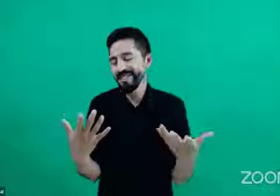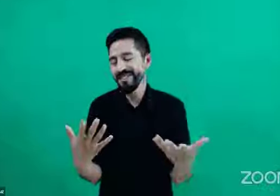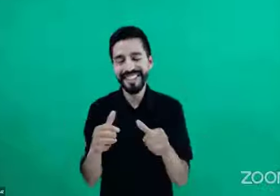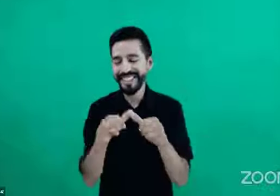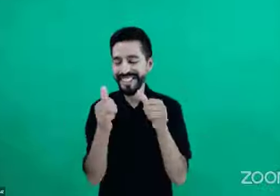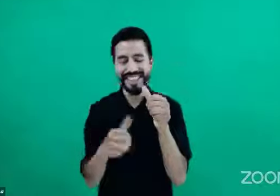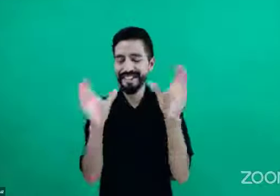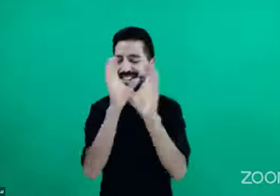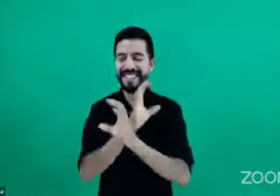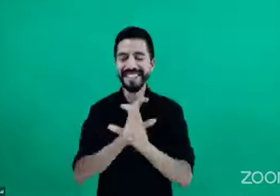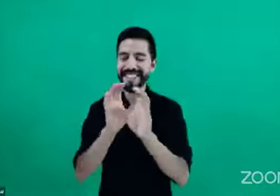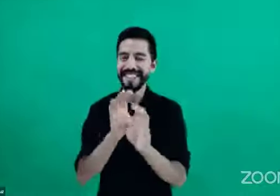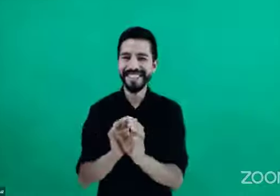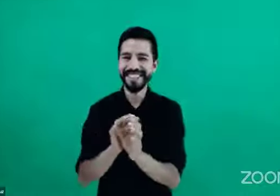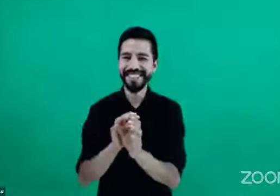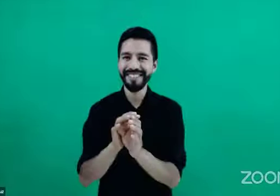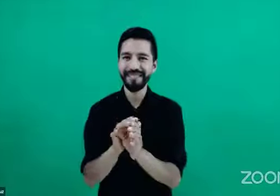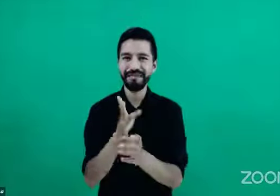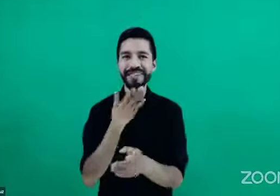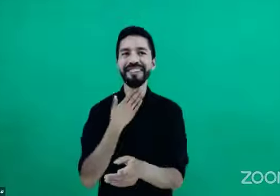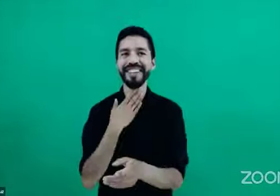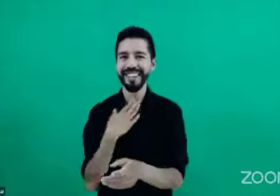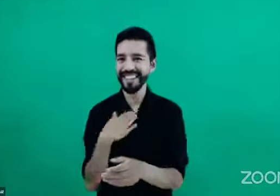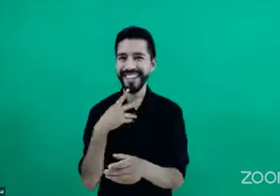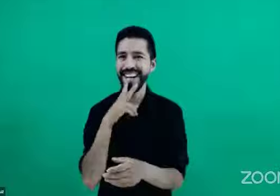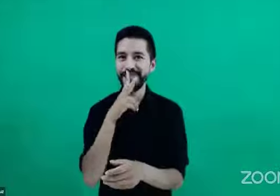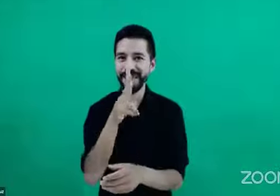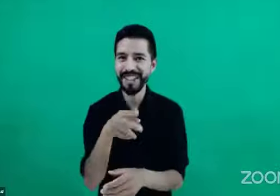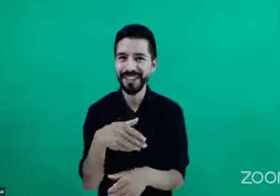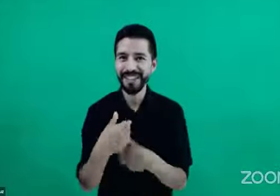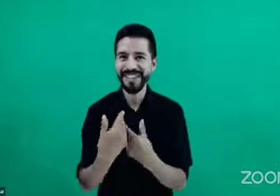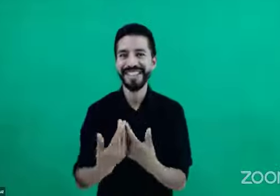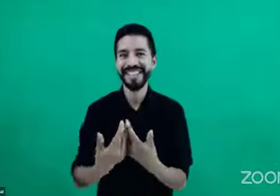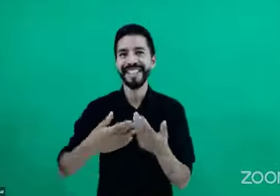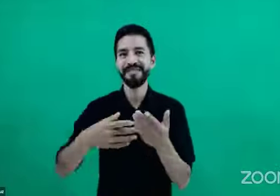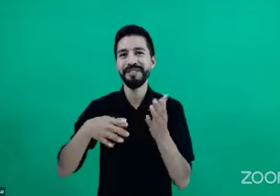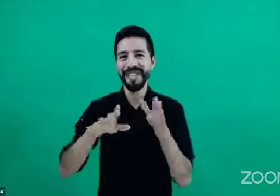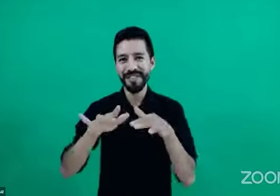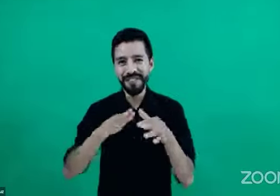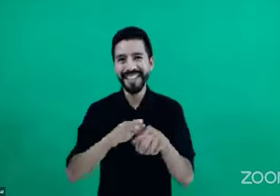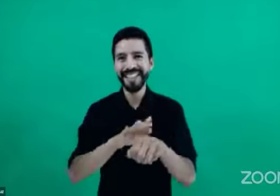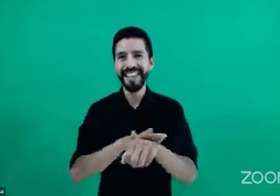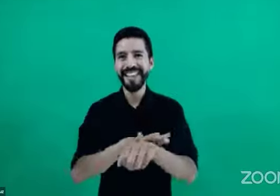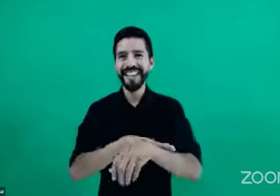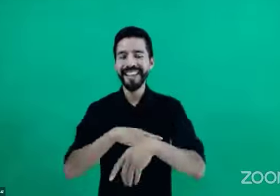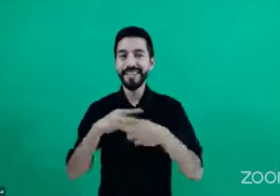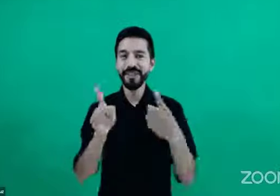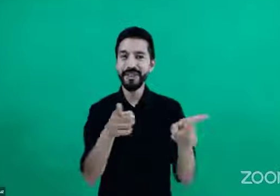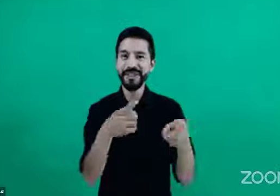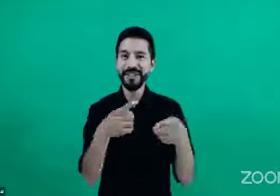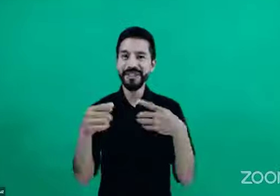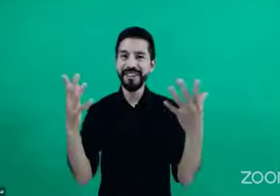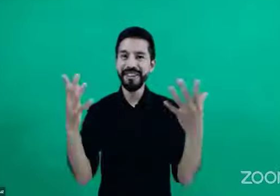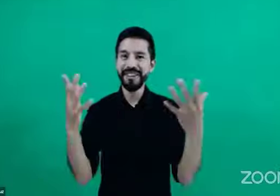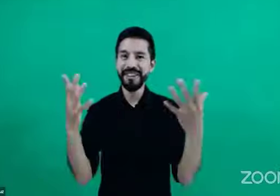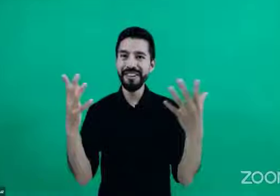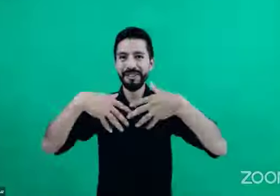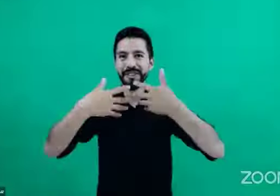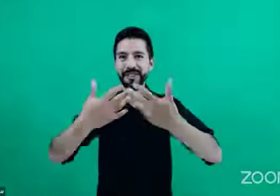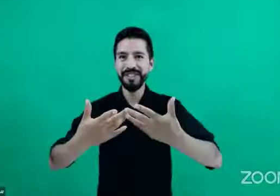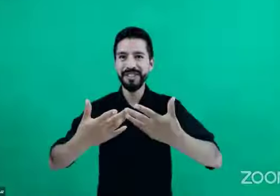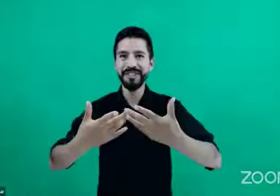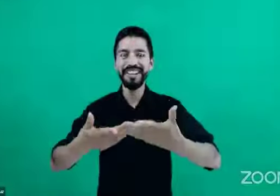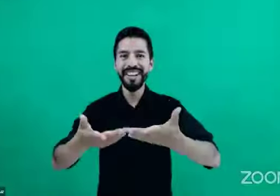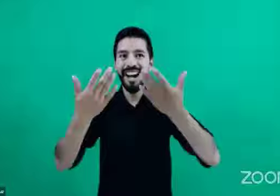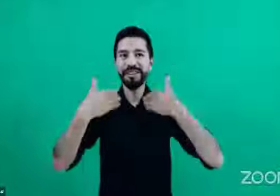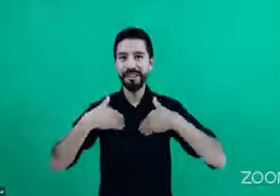también los artistas, los cantantes llevan arte en la voz, entonces esas vibraciones, No, esos sonidos que van acompañados